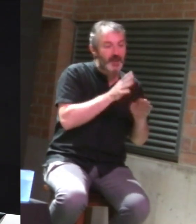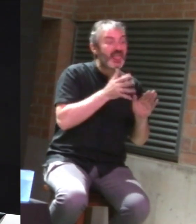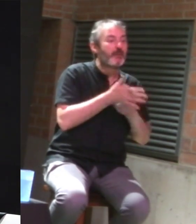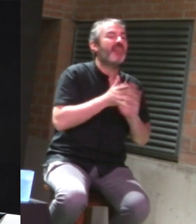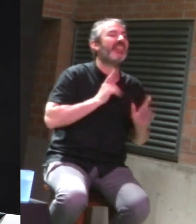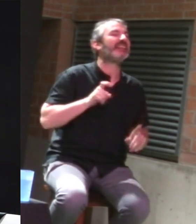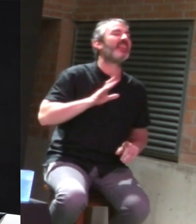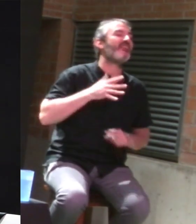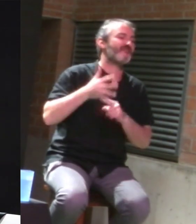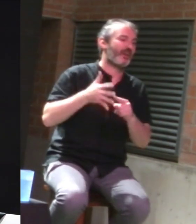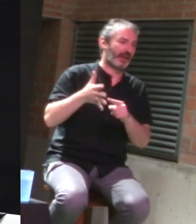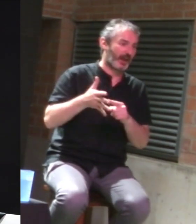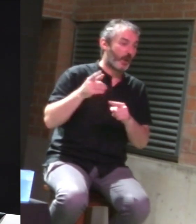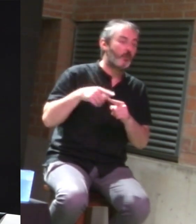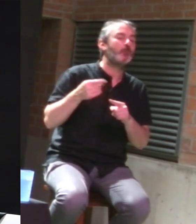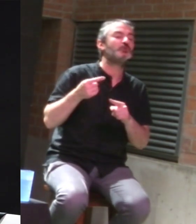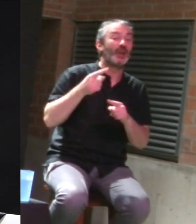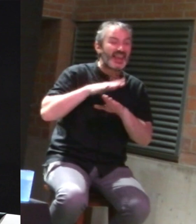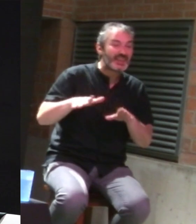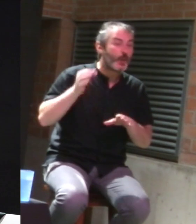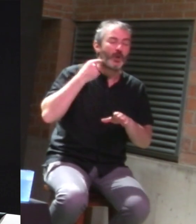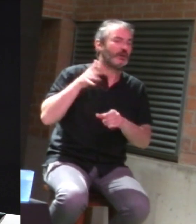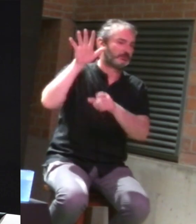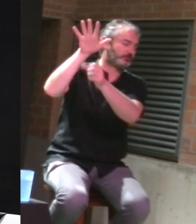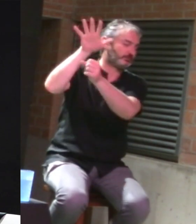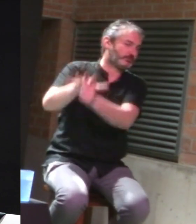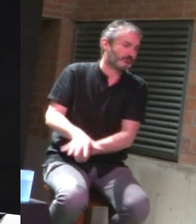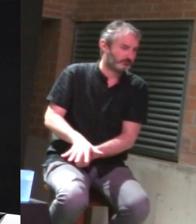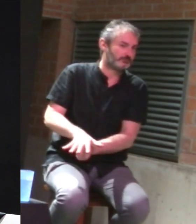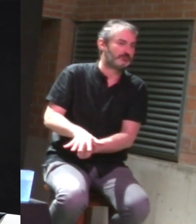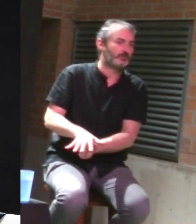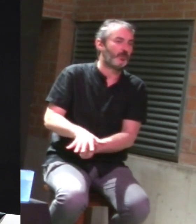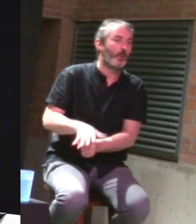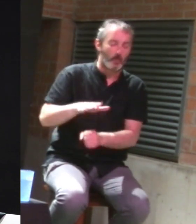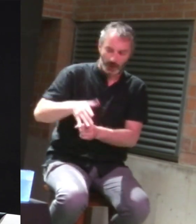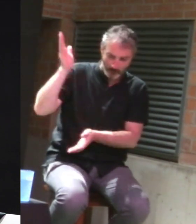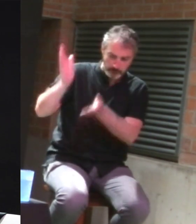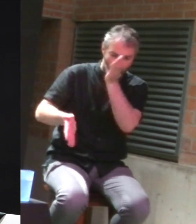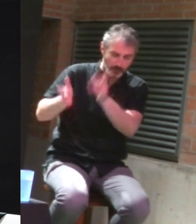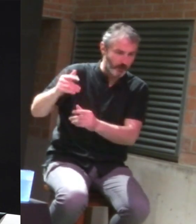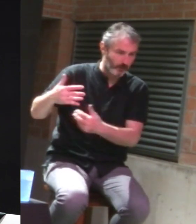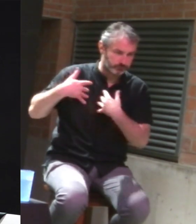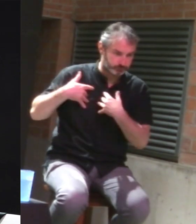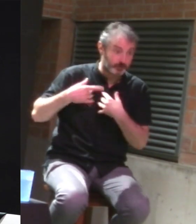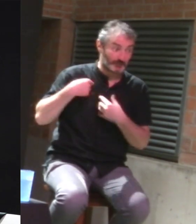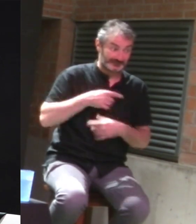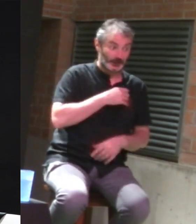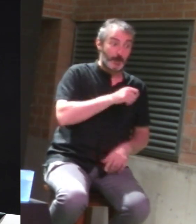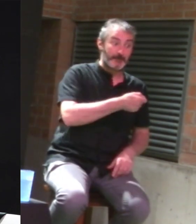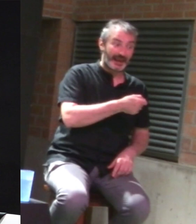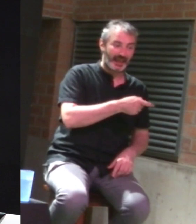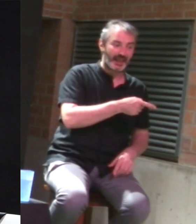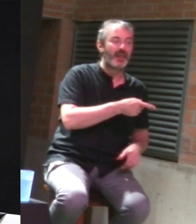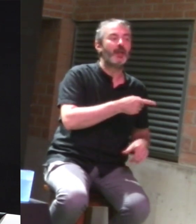estava veritablement esborronat del maltractament que patien les dones de fàbrica. Pere Colomines, que